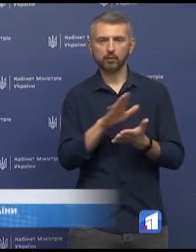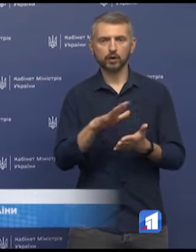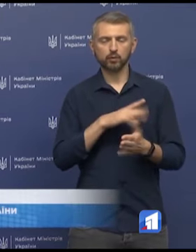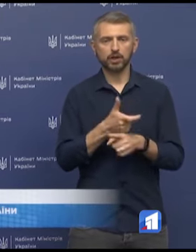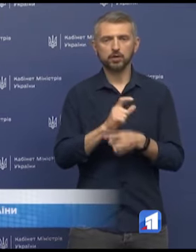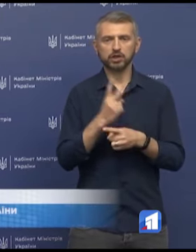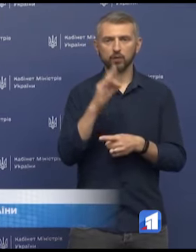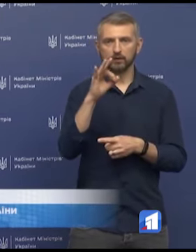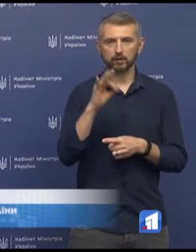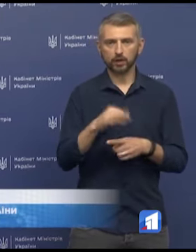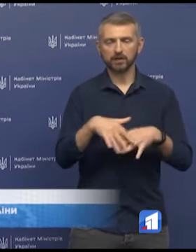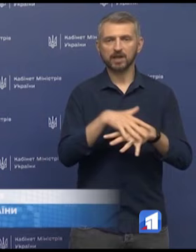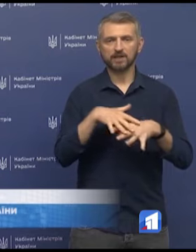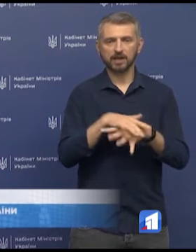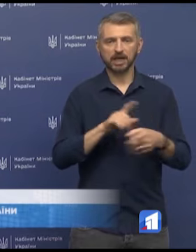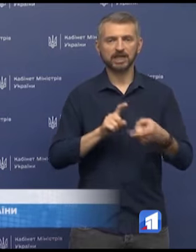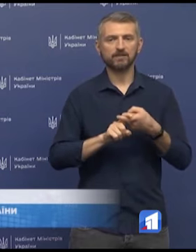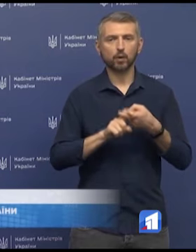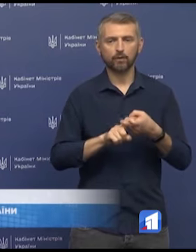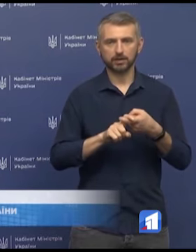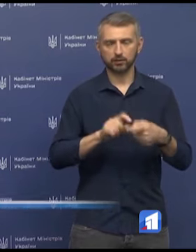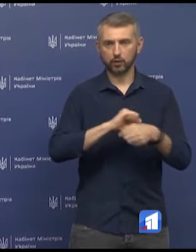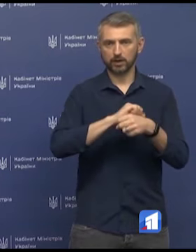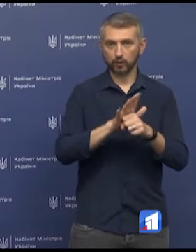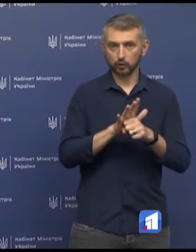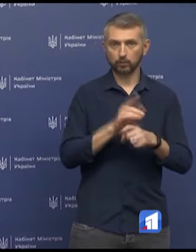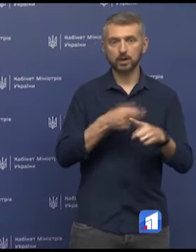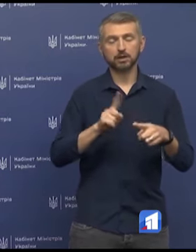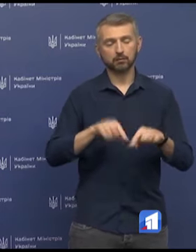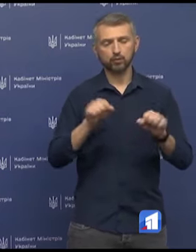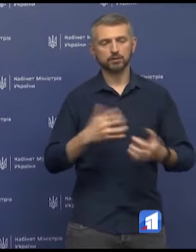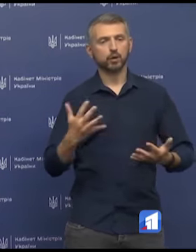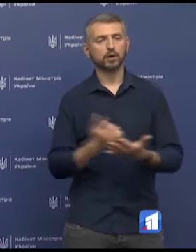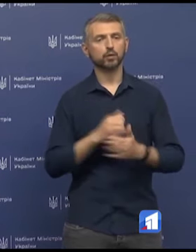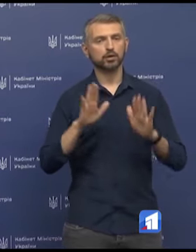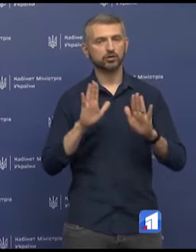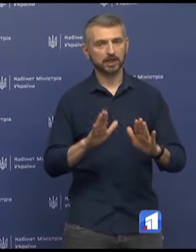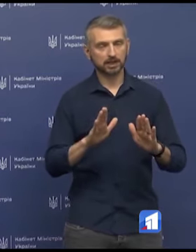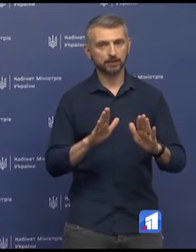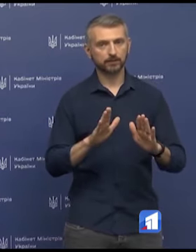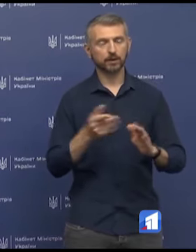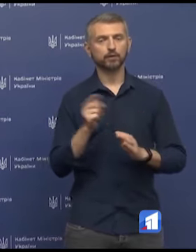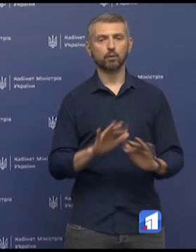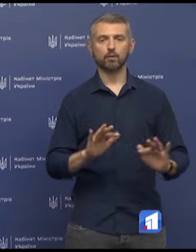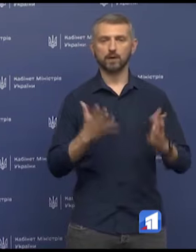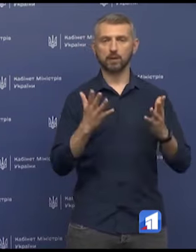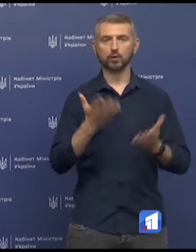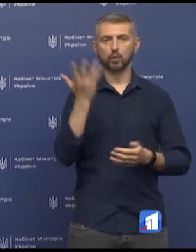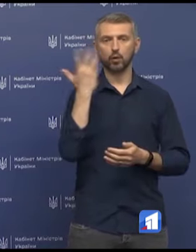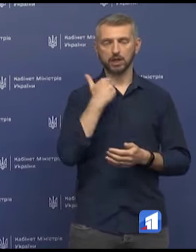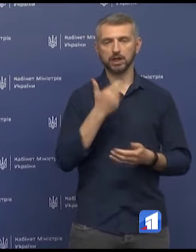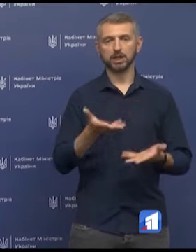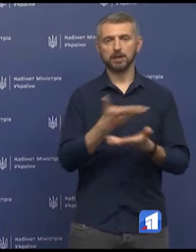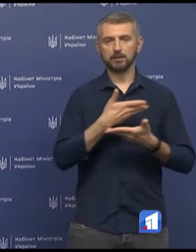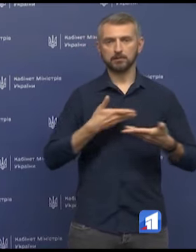2% населення інфіковано коронавірусною хворобою, але це можемо досягнути тільки в тому випадку, коли